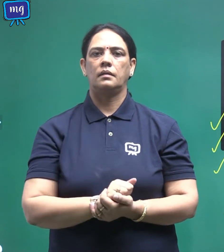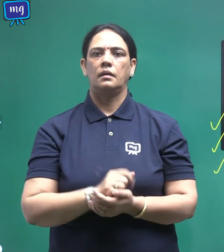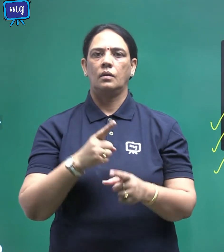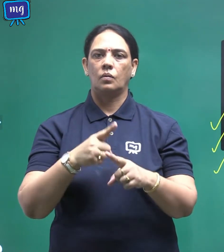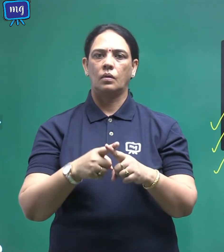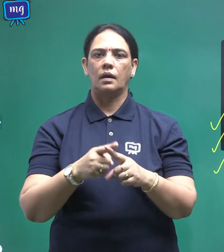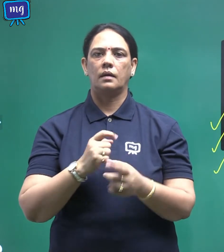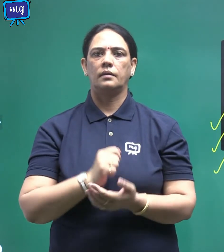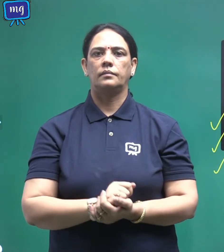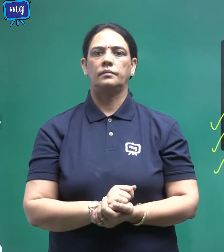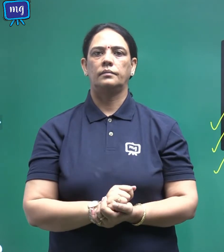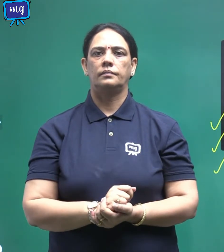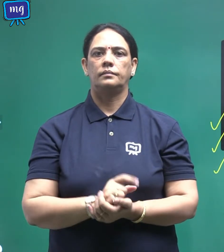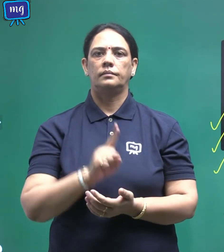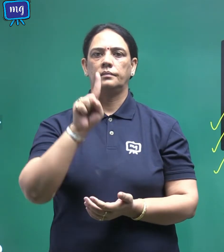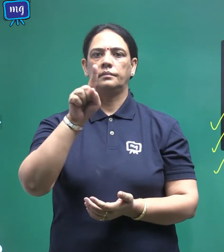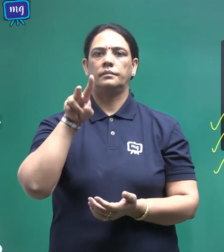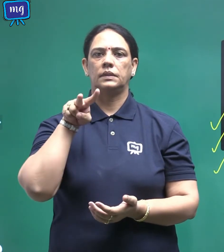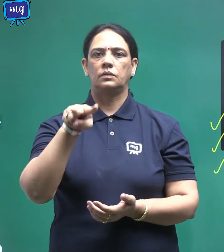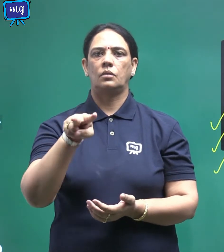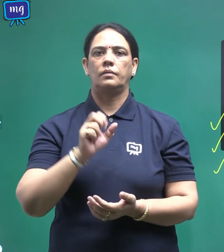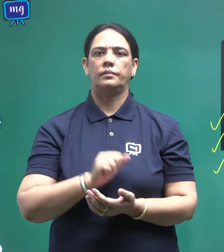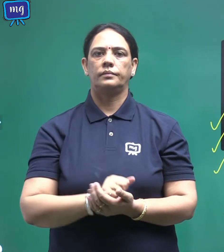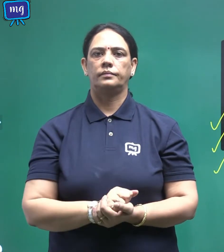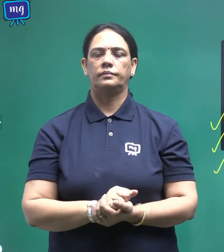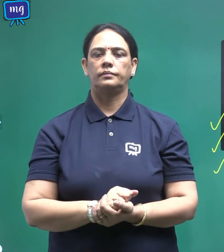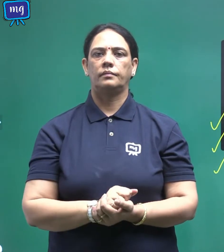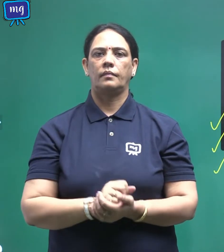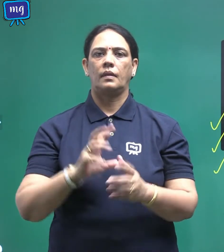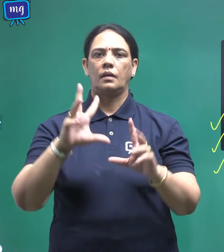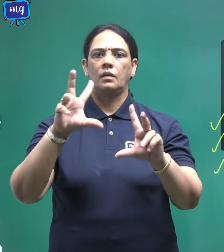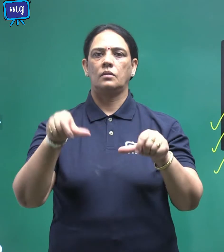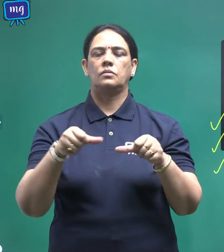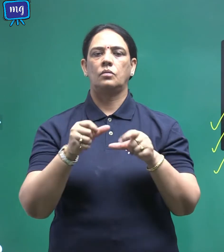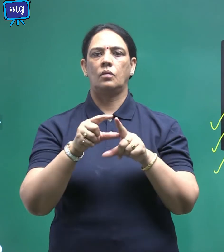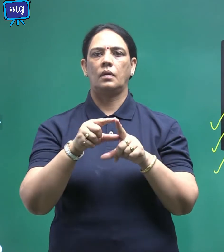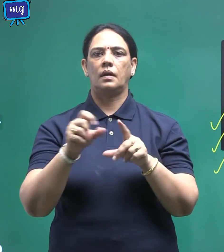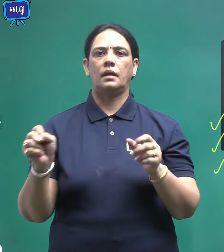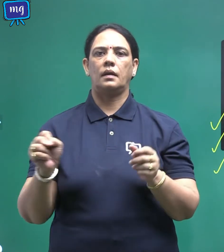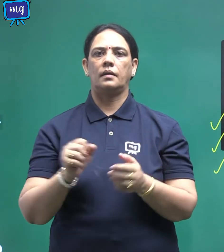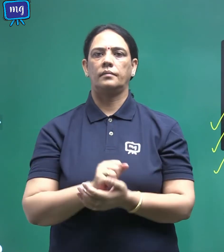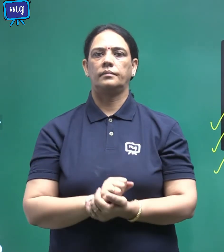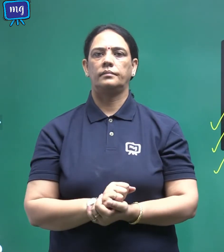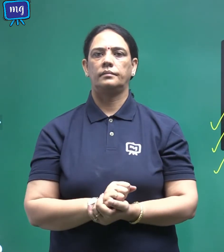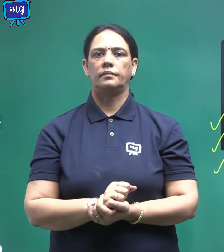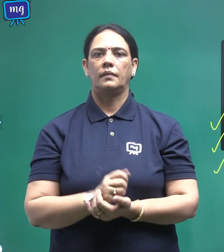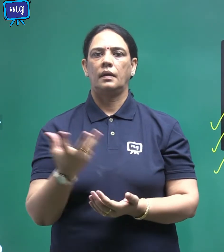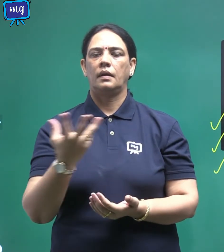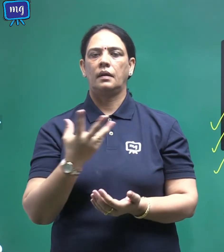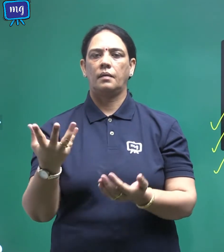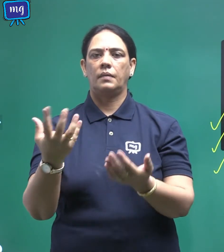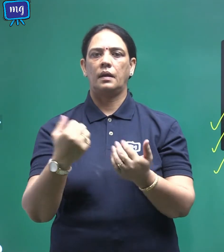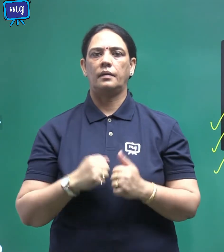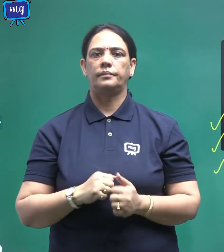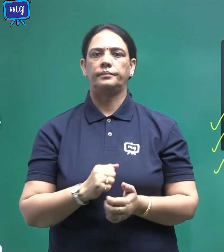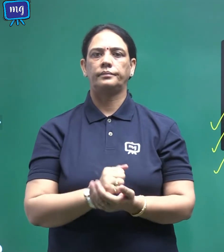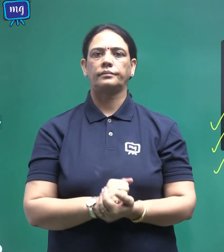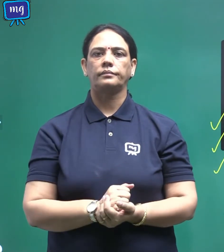गुणा 100। हल करेंगे, क्या मिला?